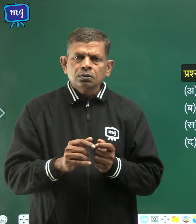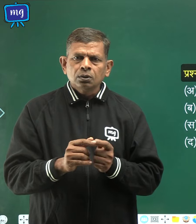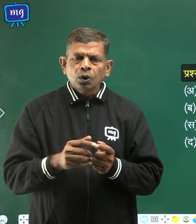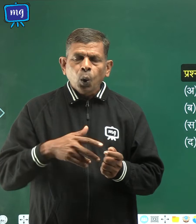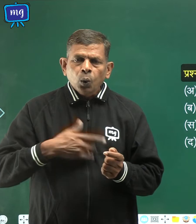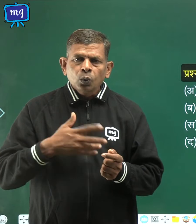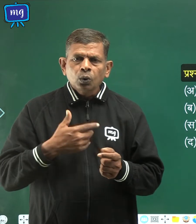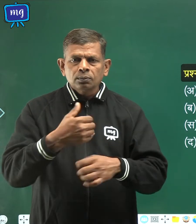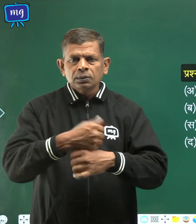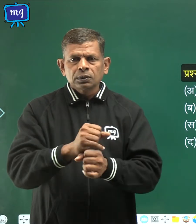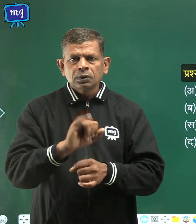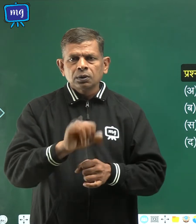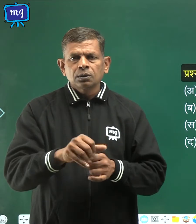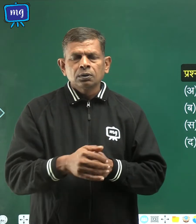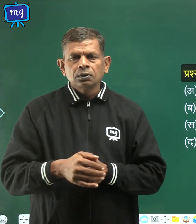स्वयं बनाते हैं